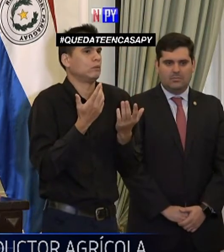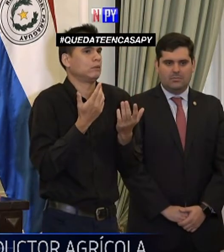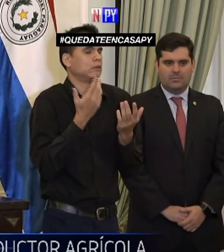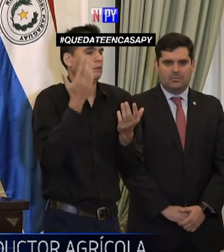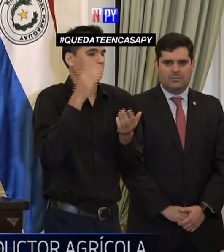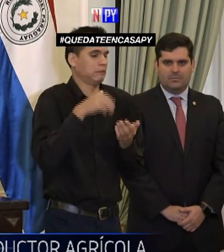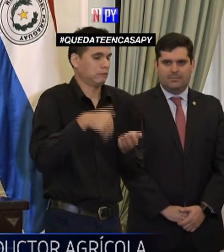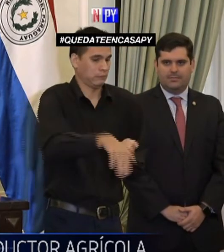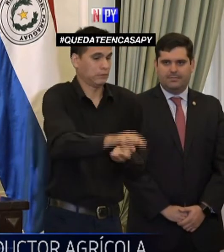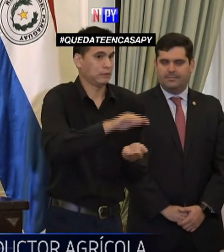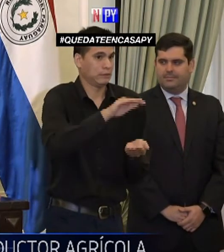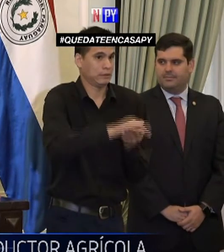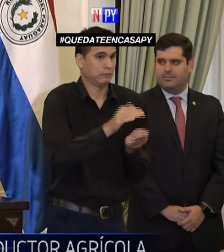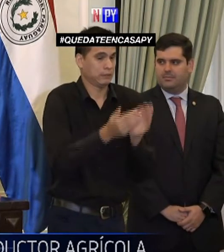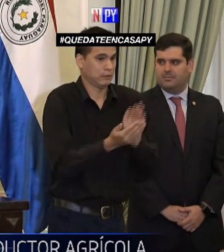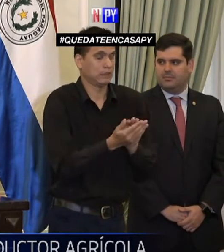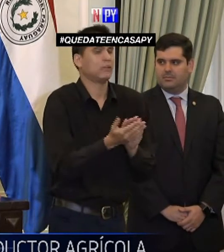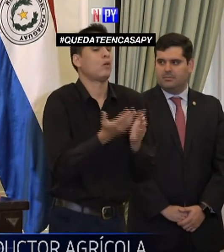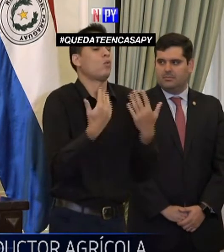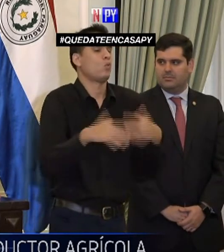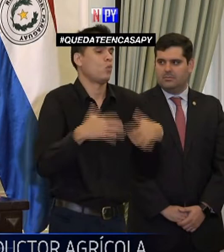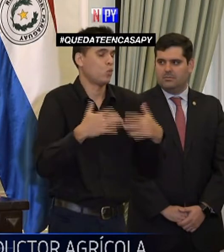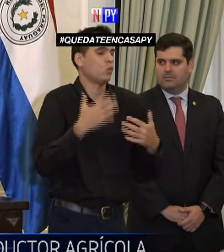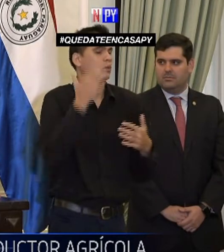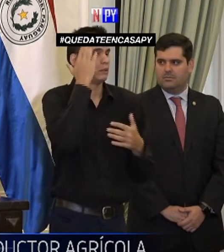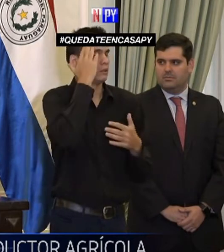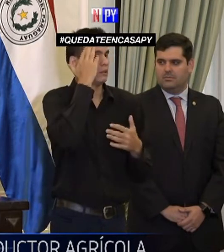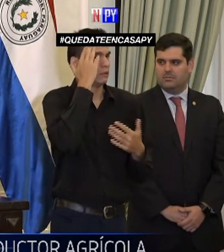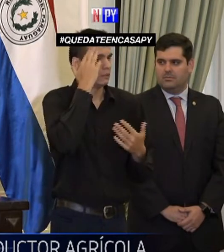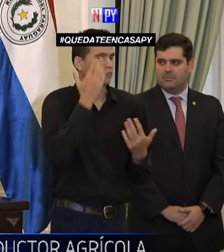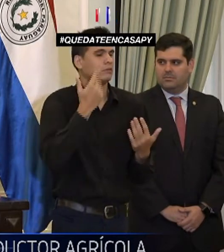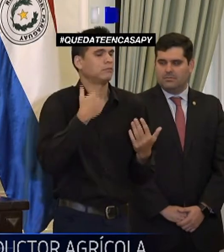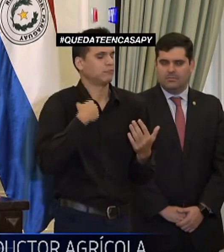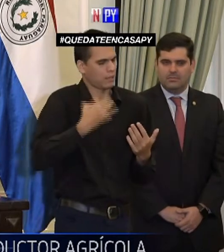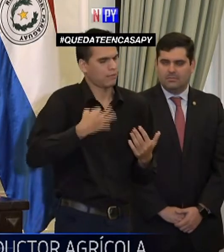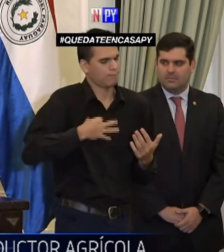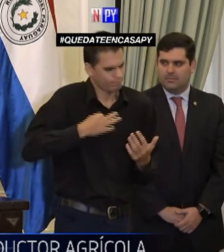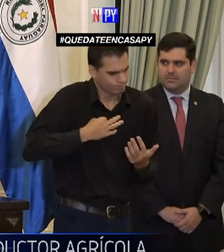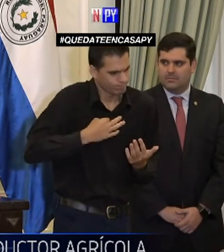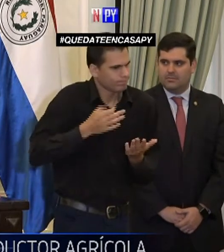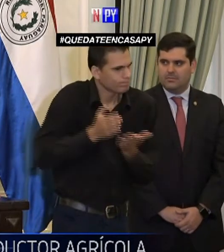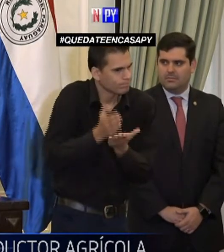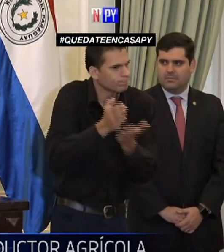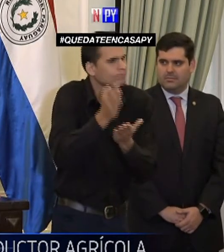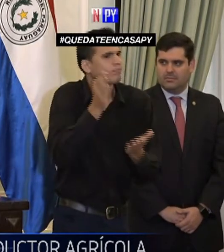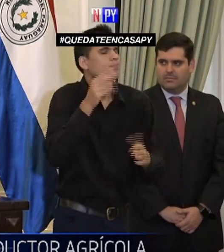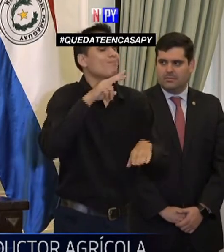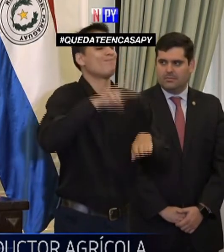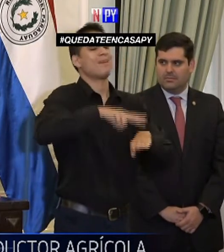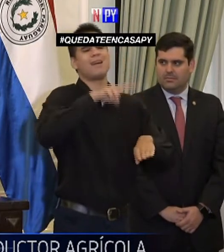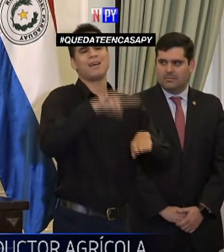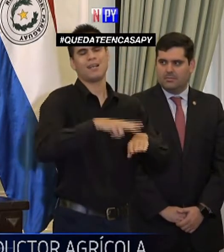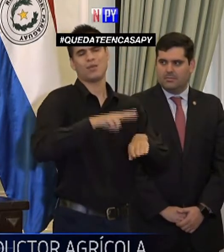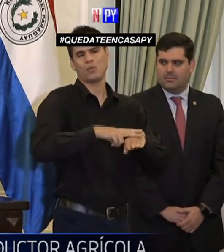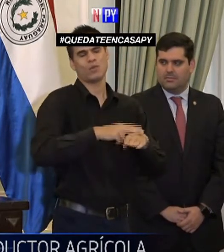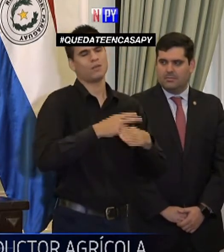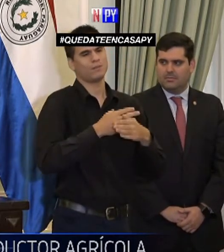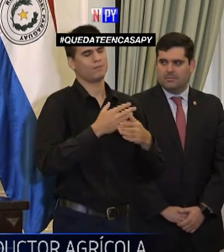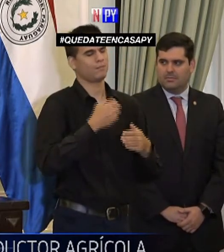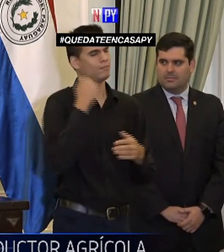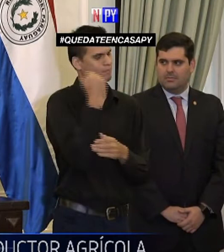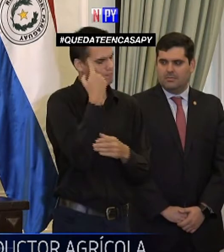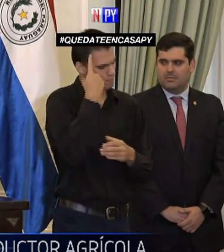Santa. Hoy tenemos que ser solidarios todos con el país y hacer el mayor esfuerzo para salir adelante. Y